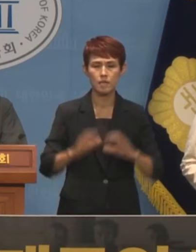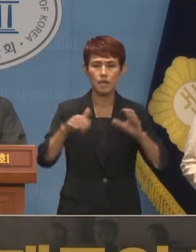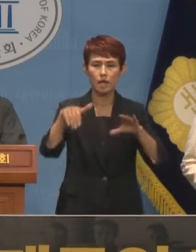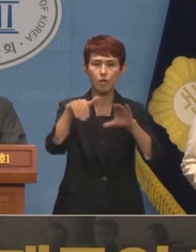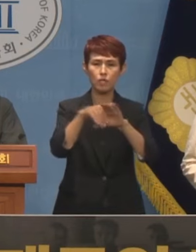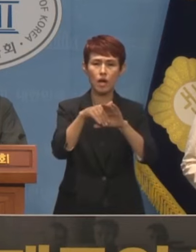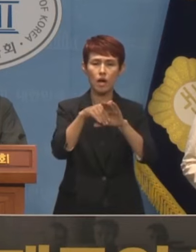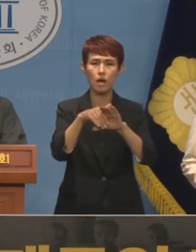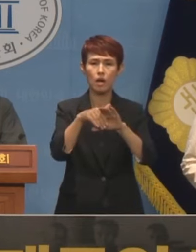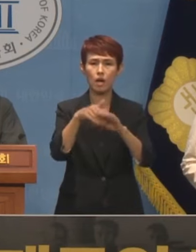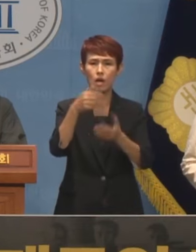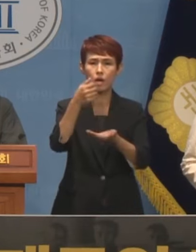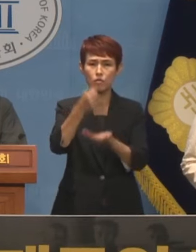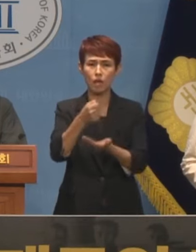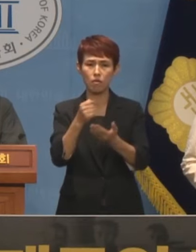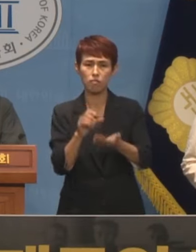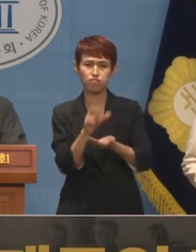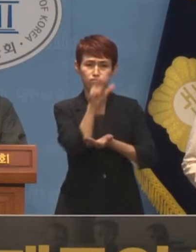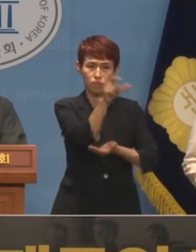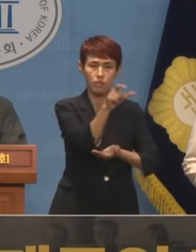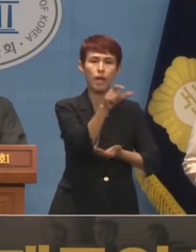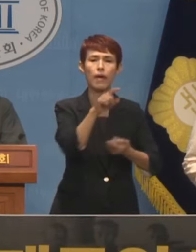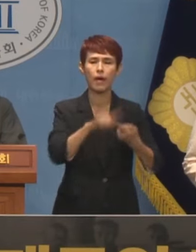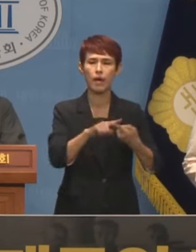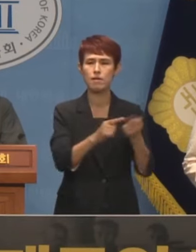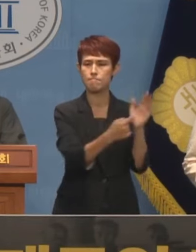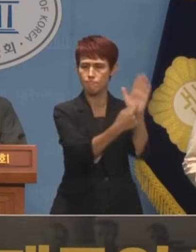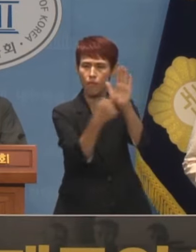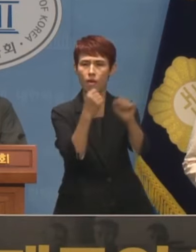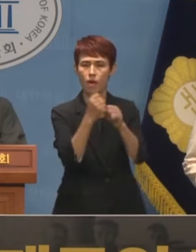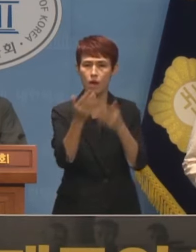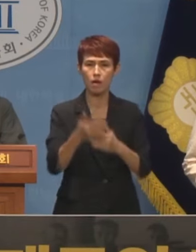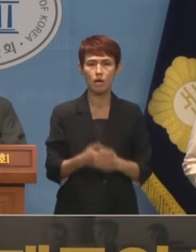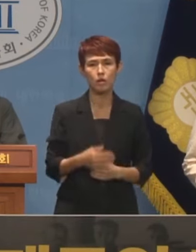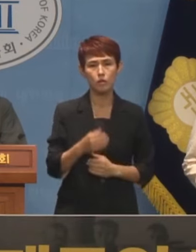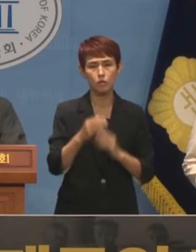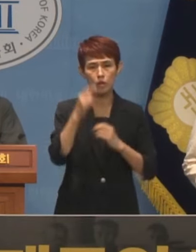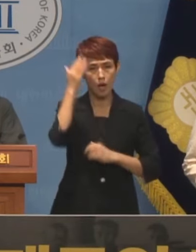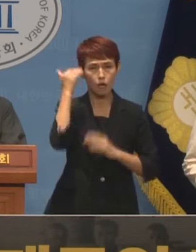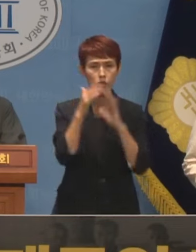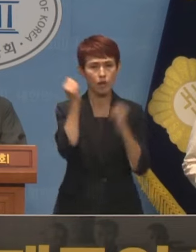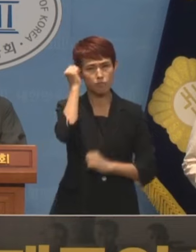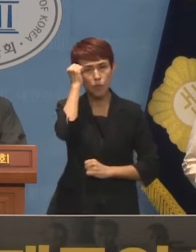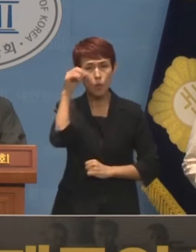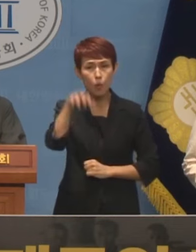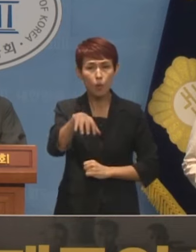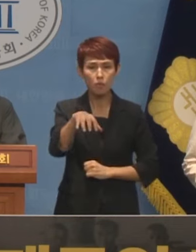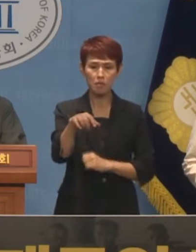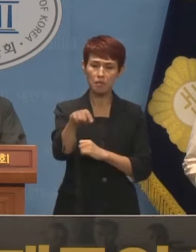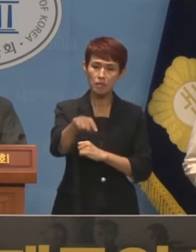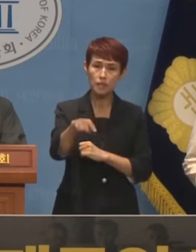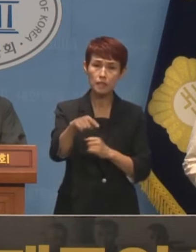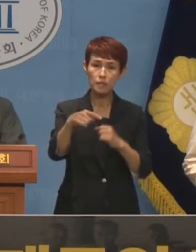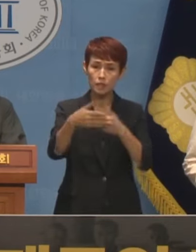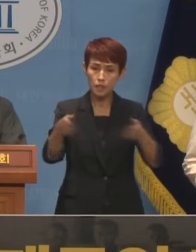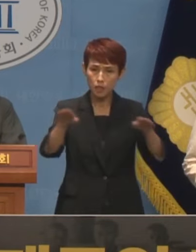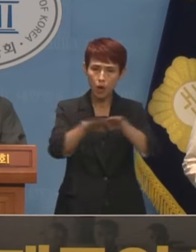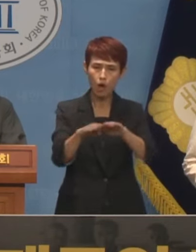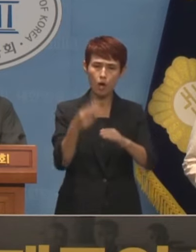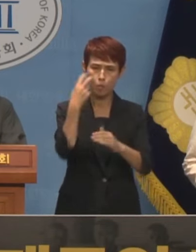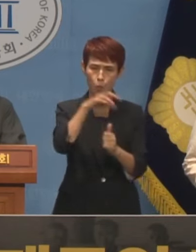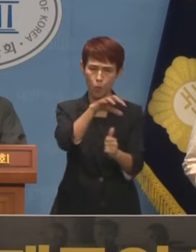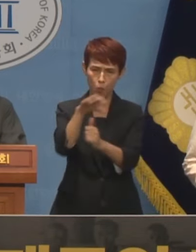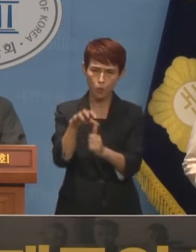등제 구역 곳곳에 사실을 전시하고 조선인 기숙 사터 방치된 시설들에 대해서도 보존하고